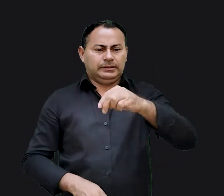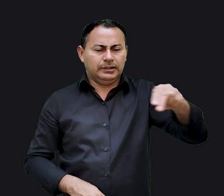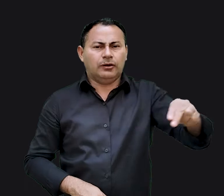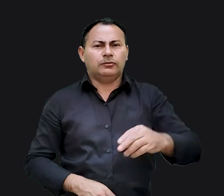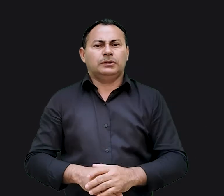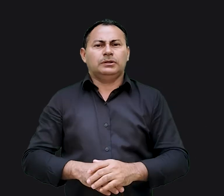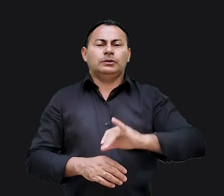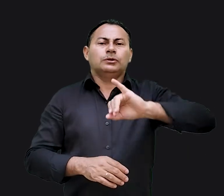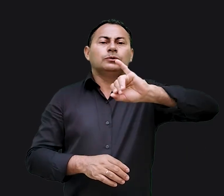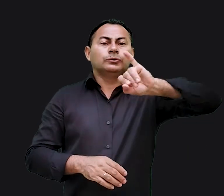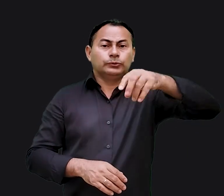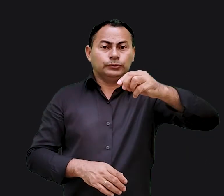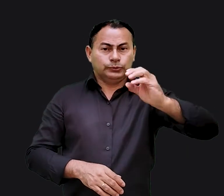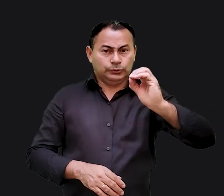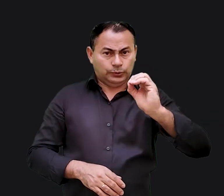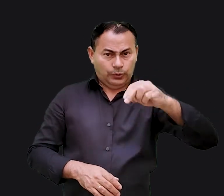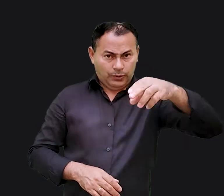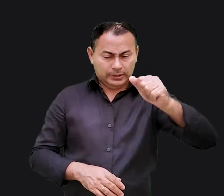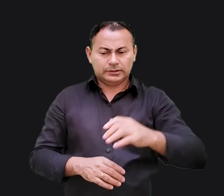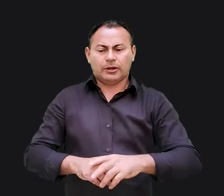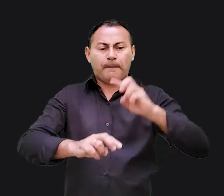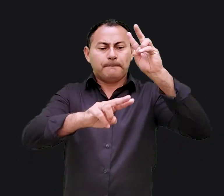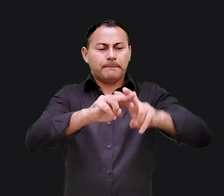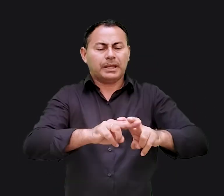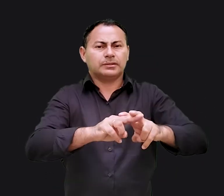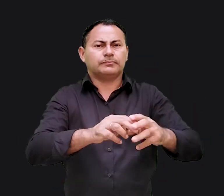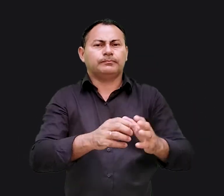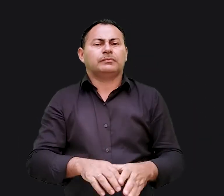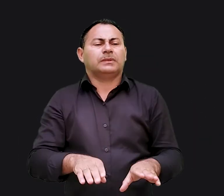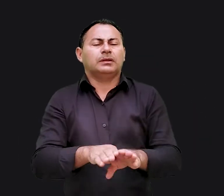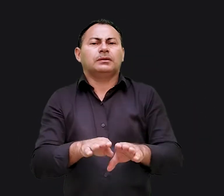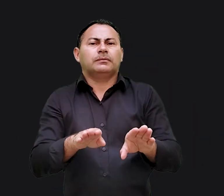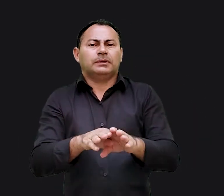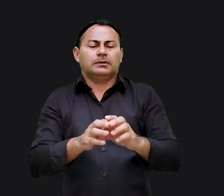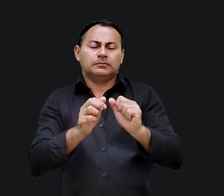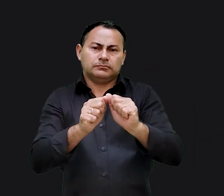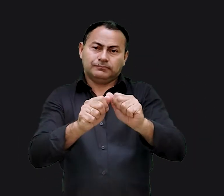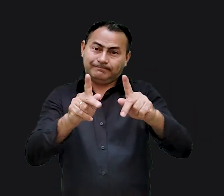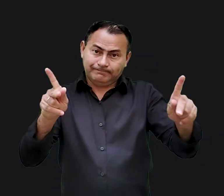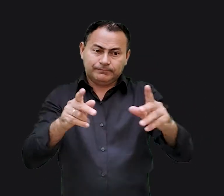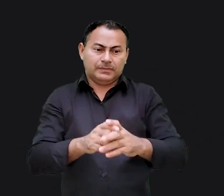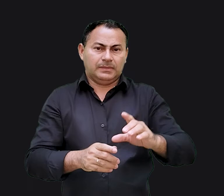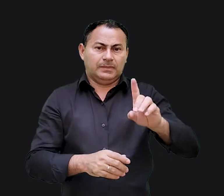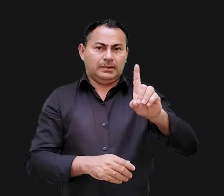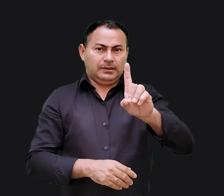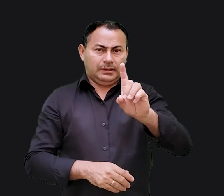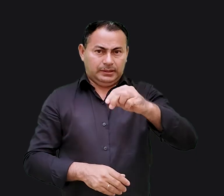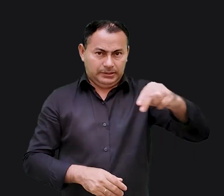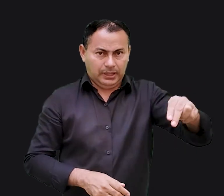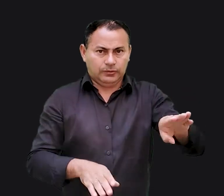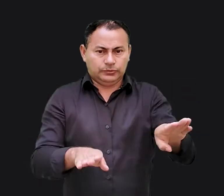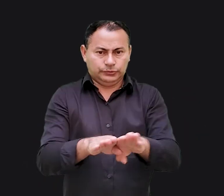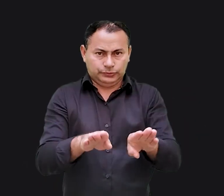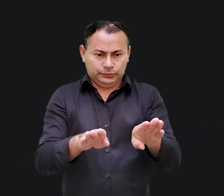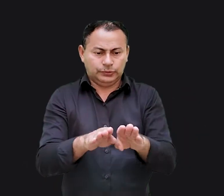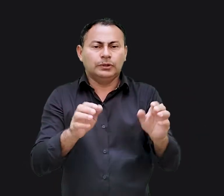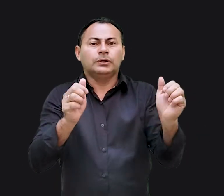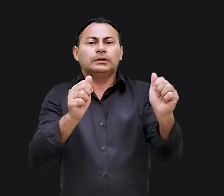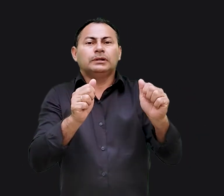estavam exilados quando escreveram seus livros, Daniel, Ezequiel e Apocalipse, respectivamente. Daniel e Ezequiel estavam